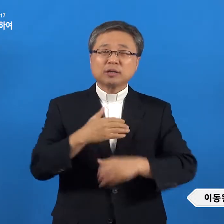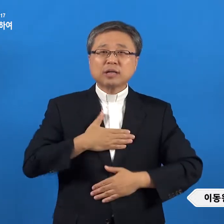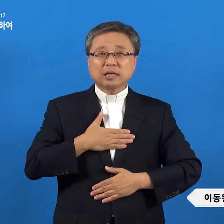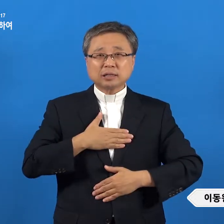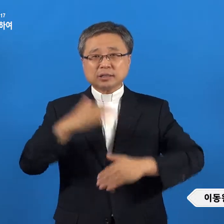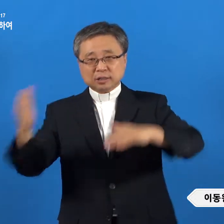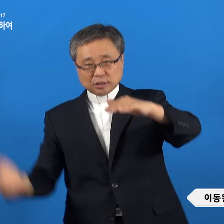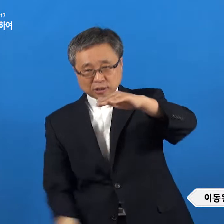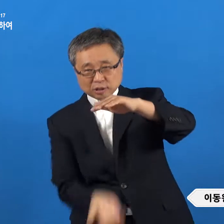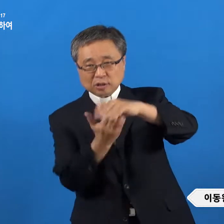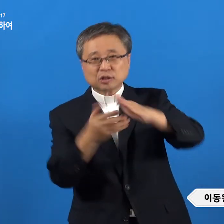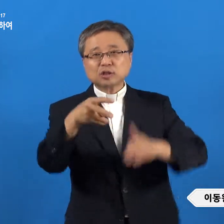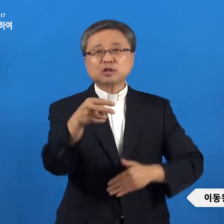한다.